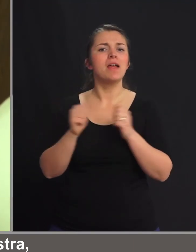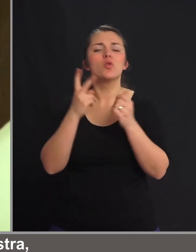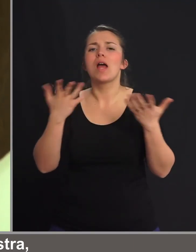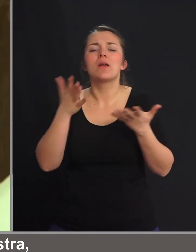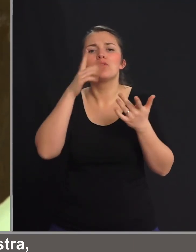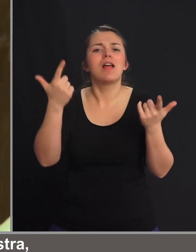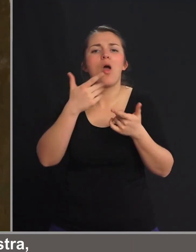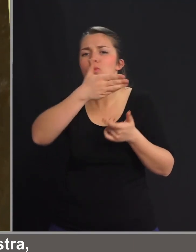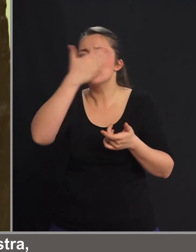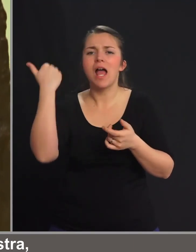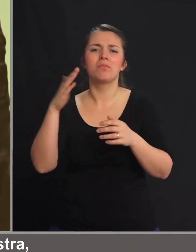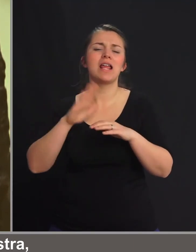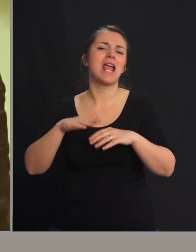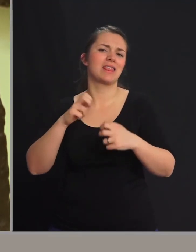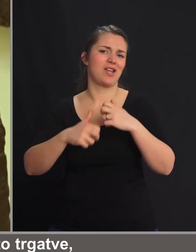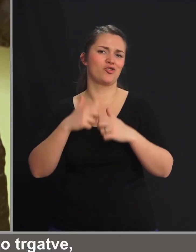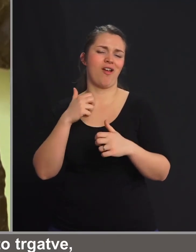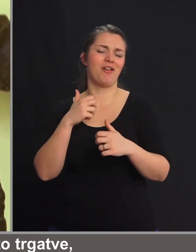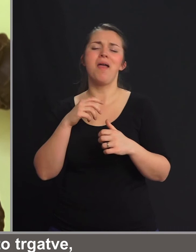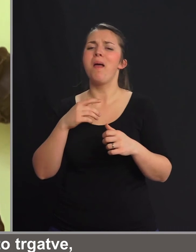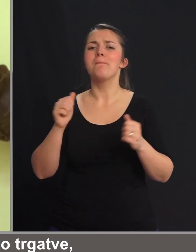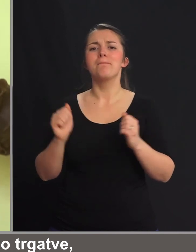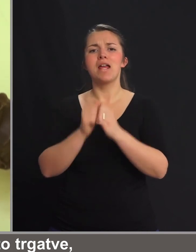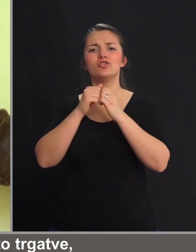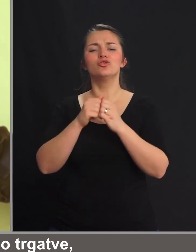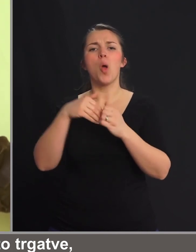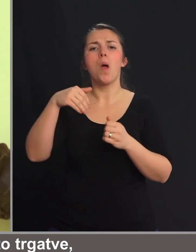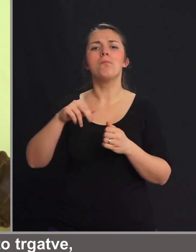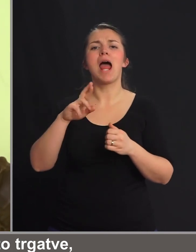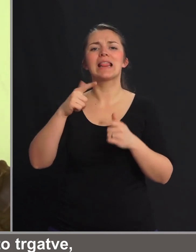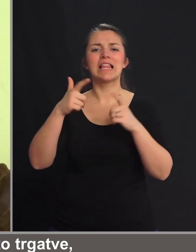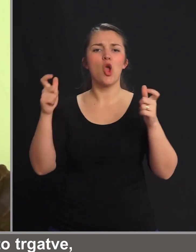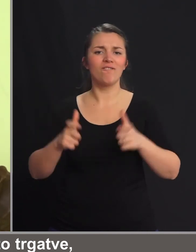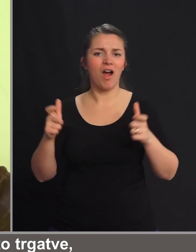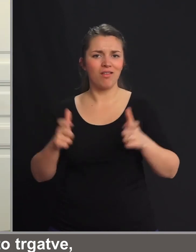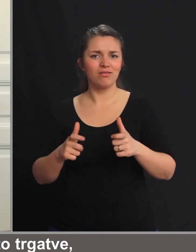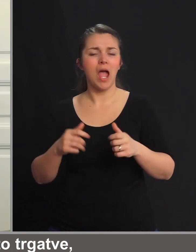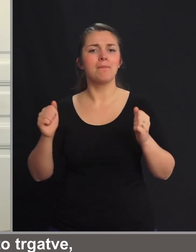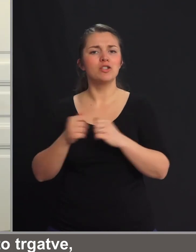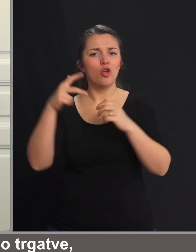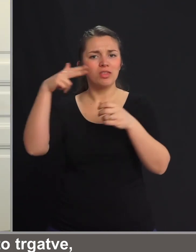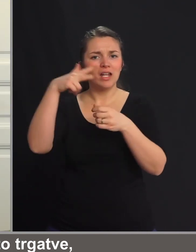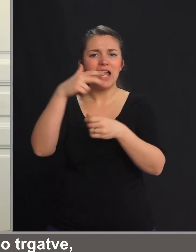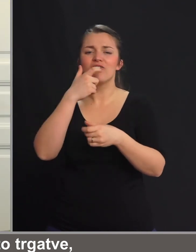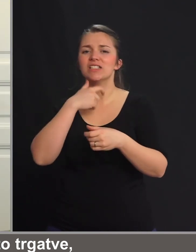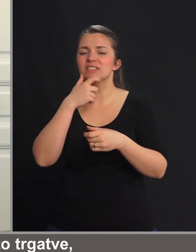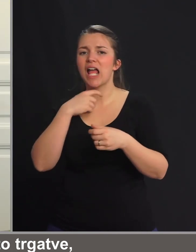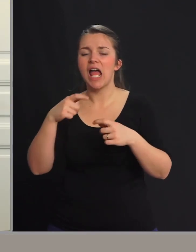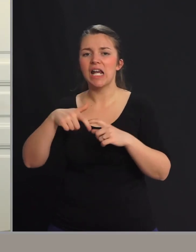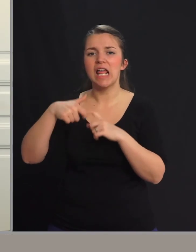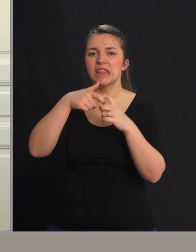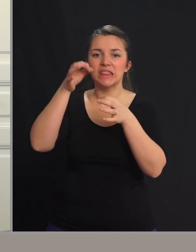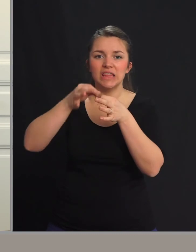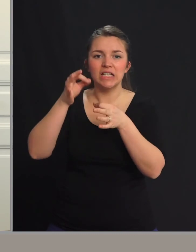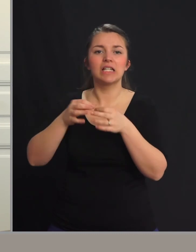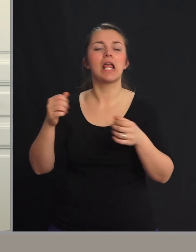boste lahko pozabili na tegobe, mesto martinovanja, mesto trgatve stare trte,